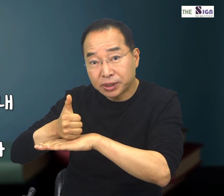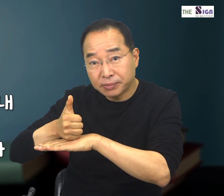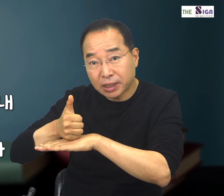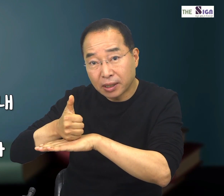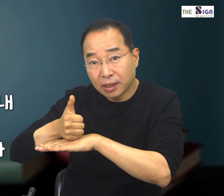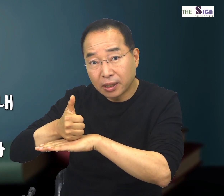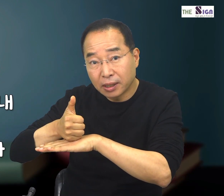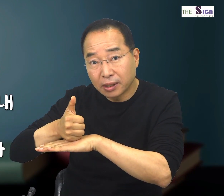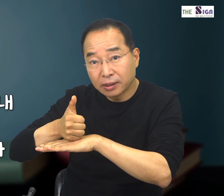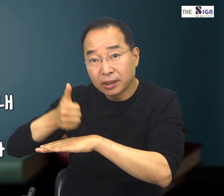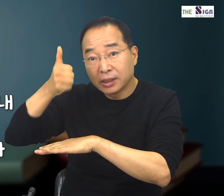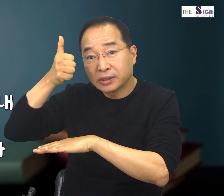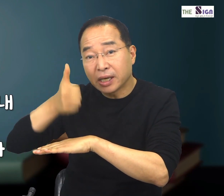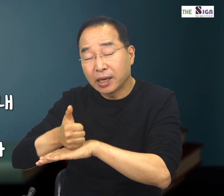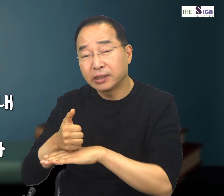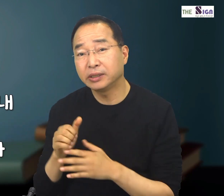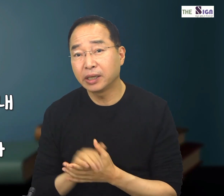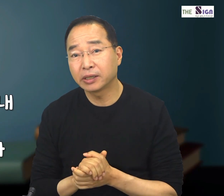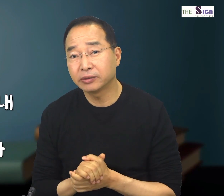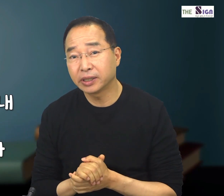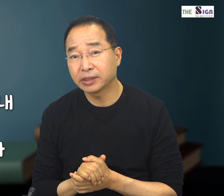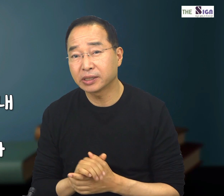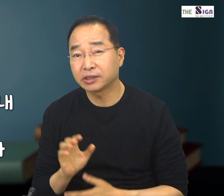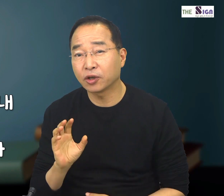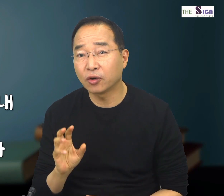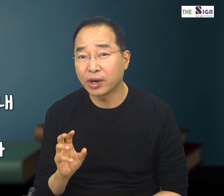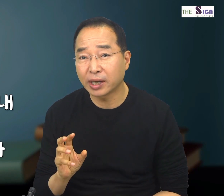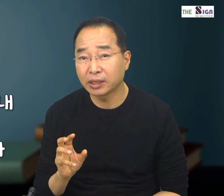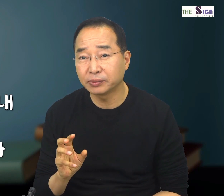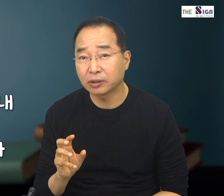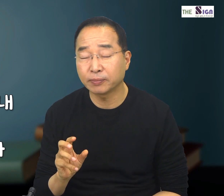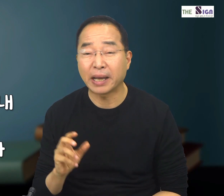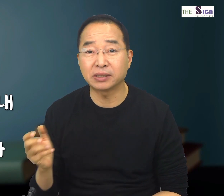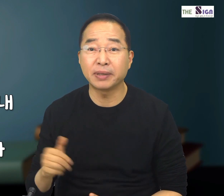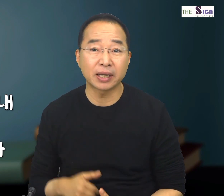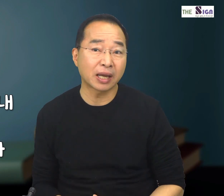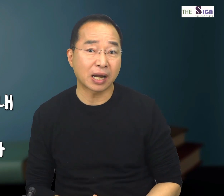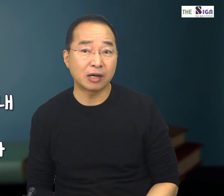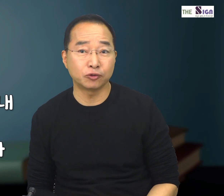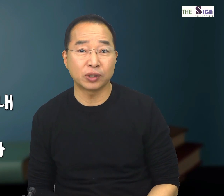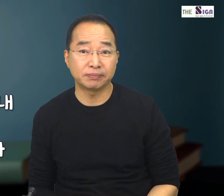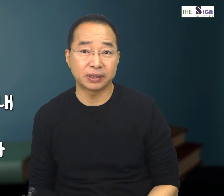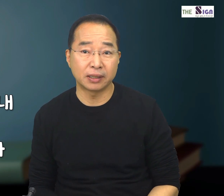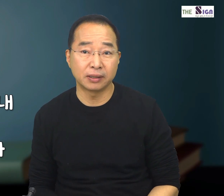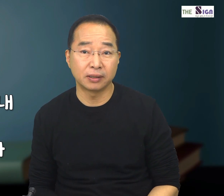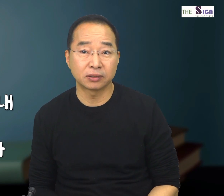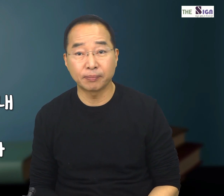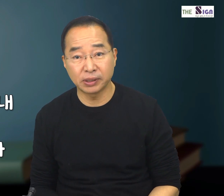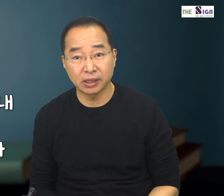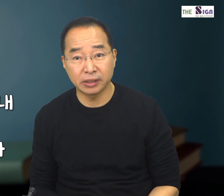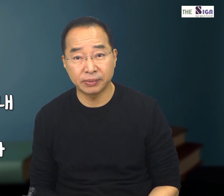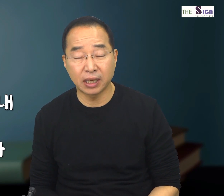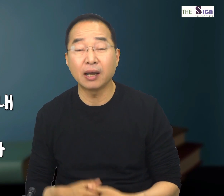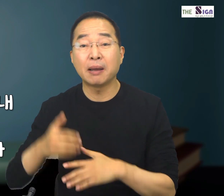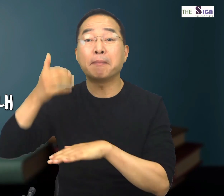붙입니다. 자, 이게 그런데 사실 결과라기보다도 마지막에 가까운 수화입니다. 첫 번째 의미가